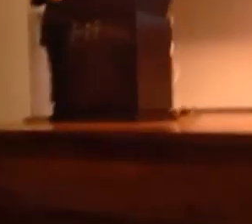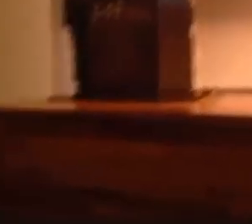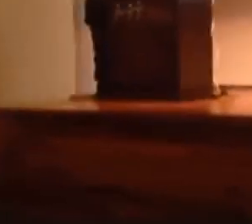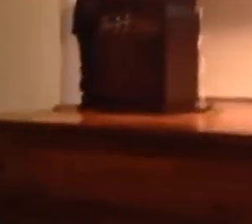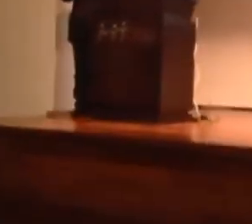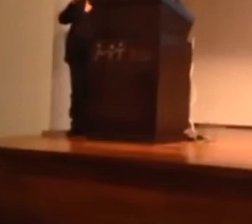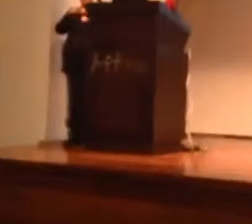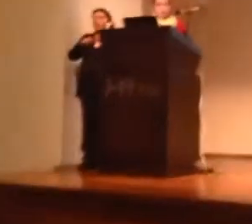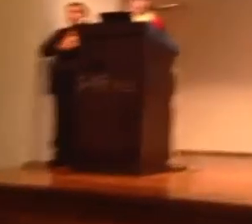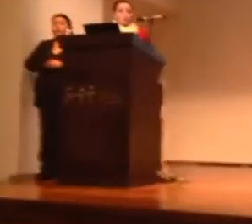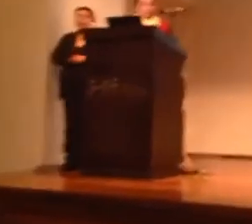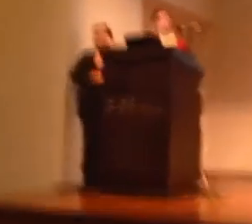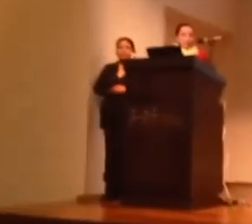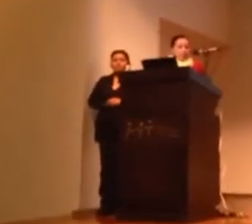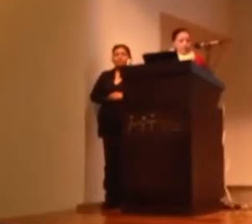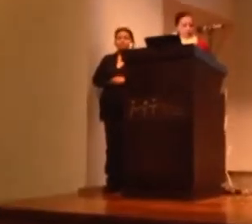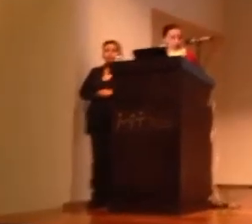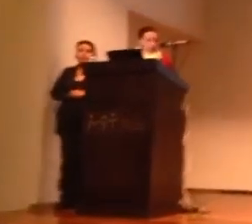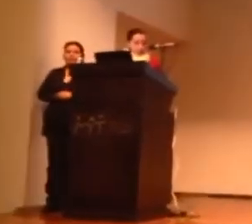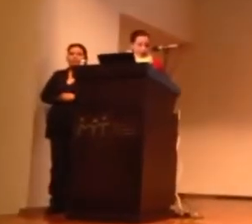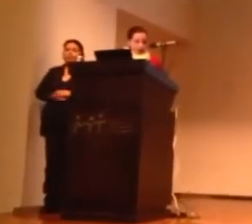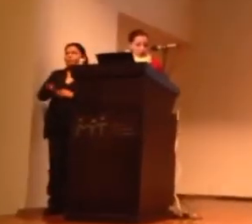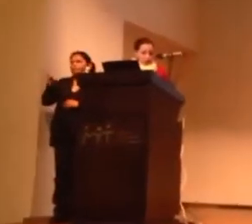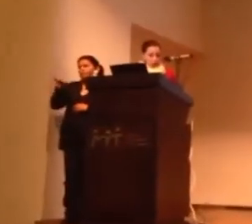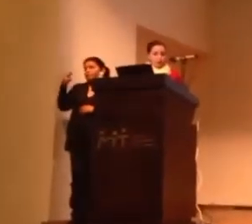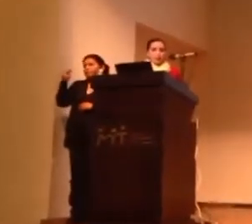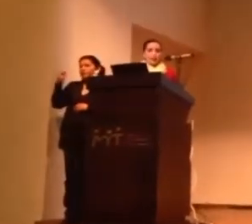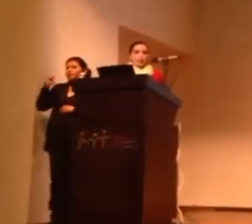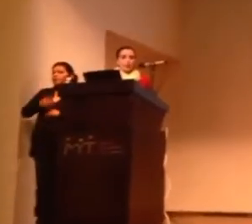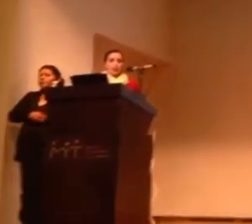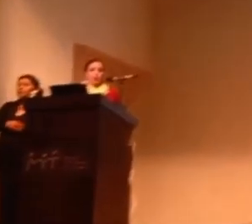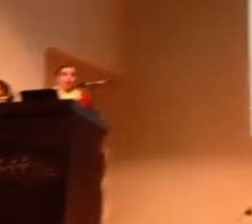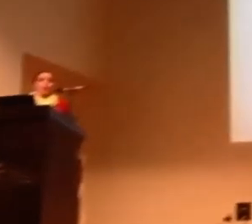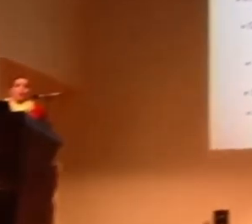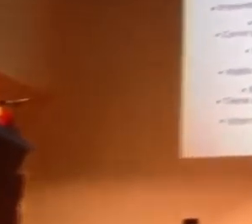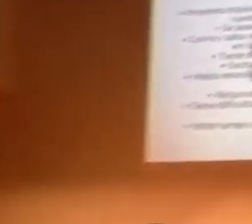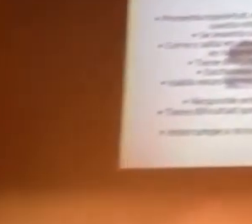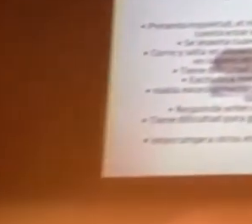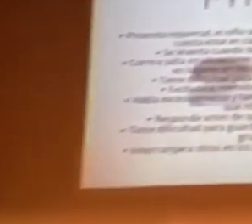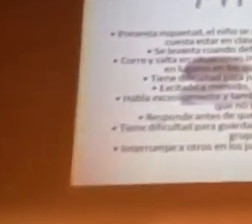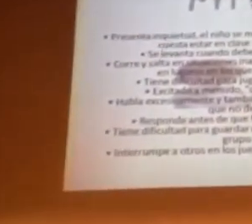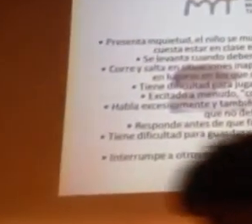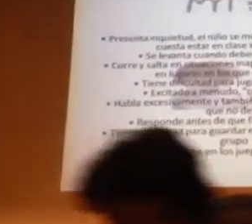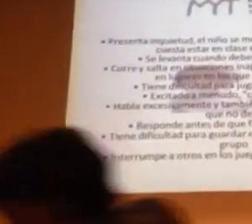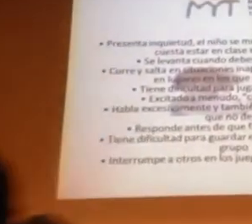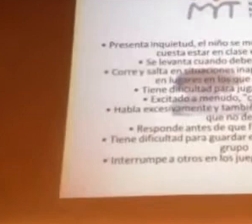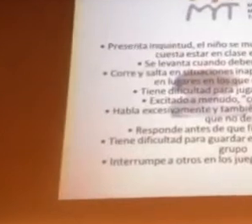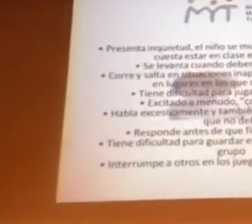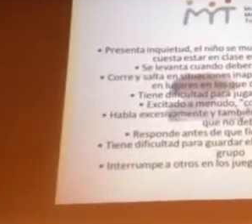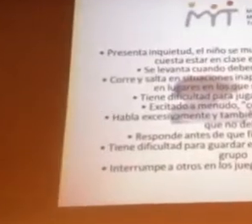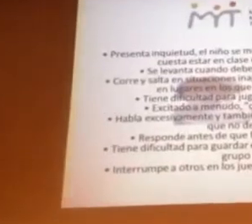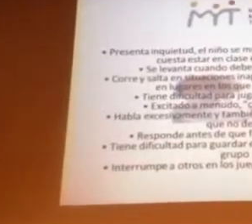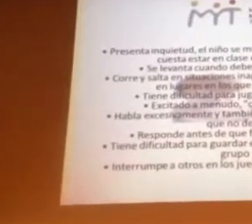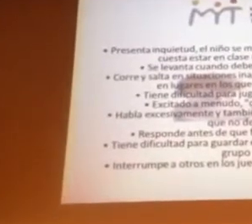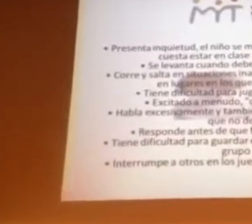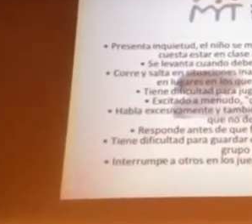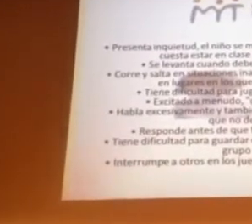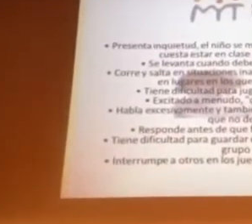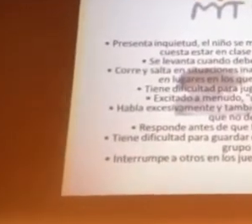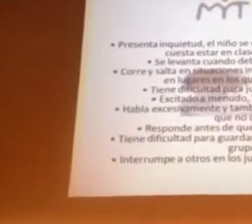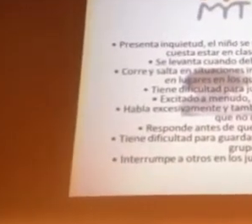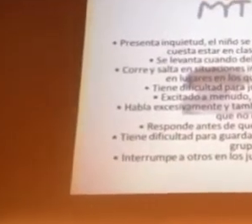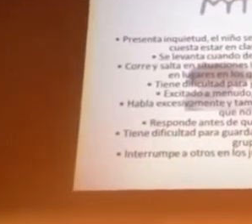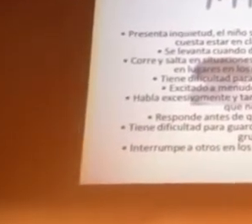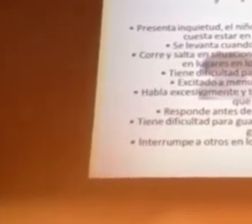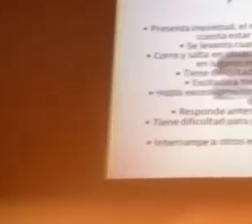el aula y si es necesario canalizarlos. Aquí tengo el DSM-4,